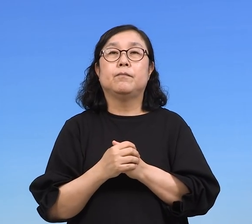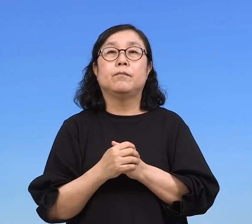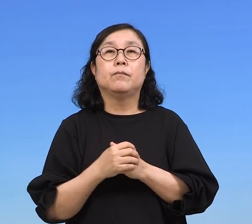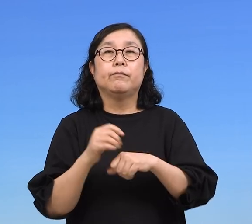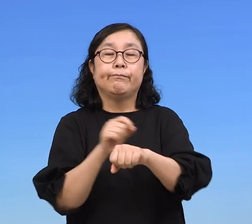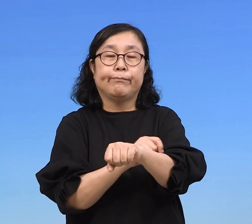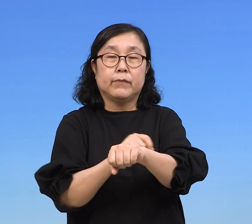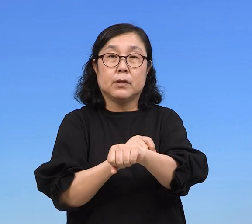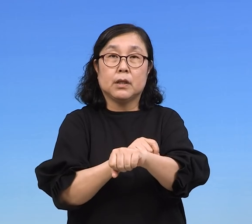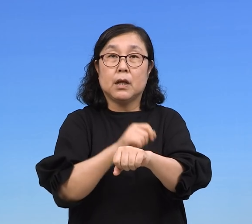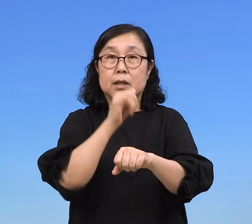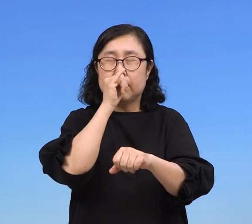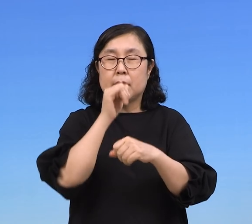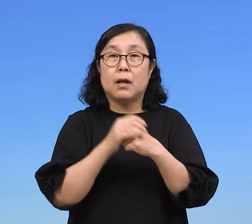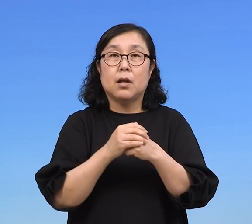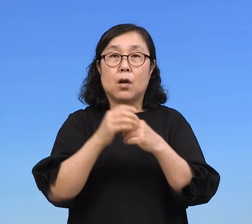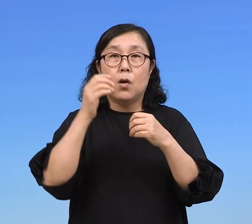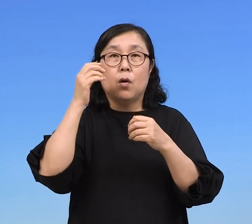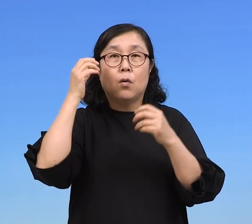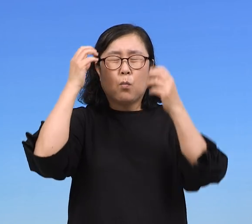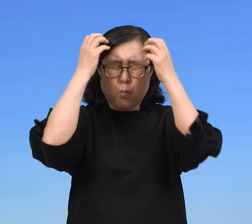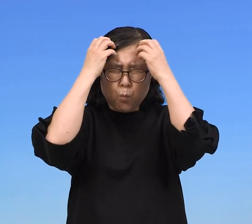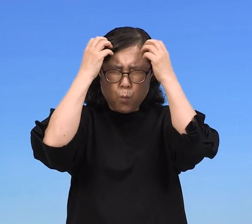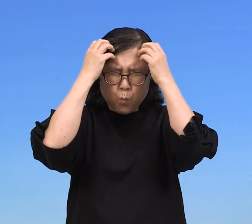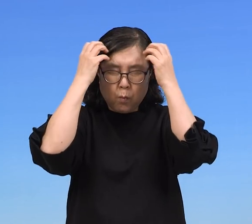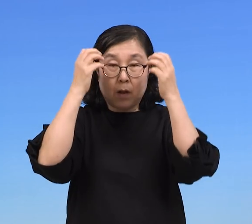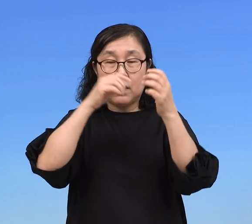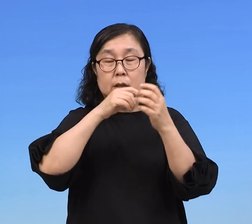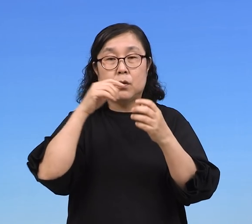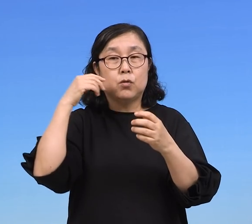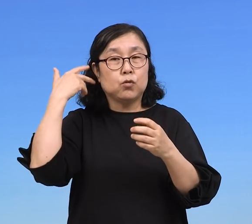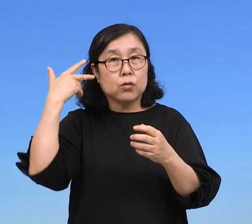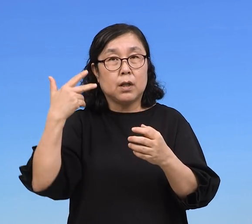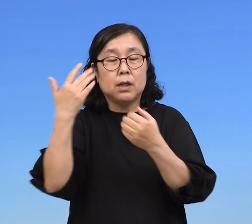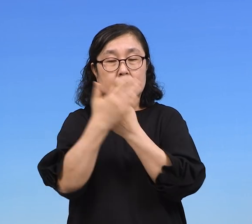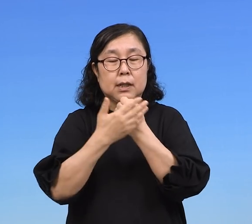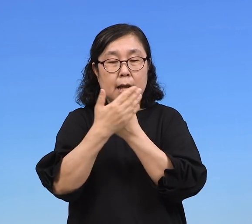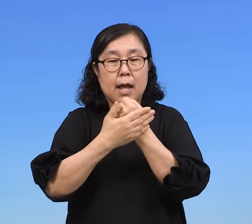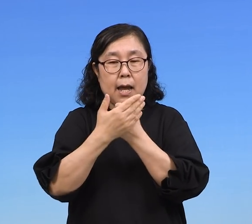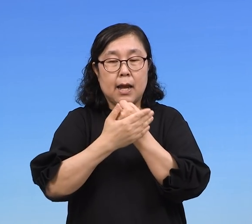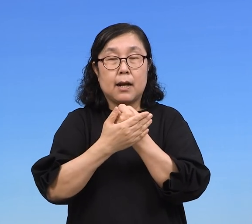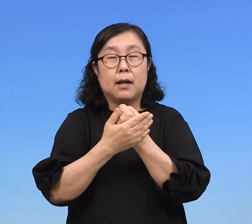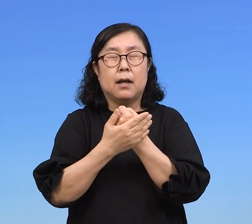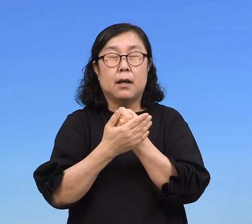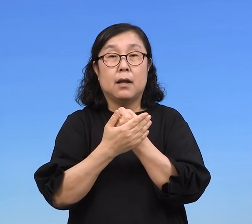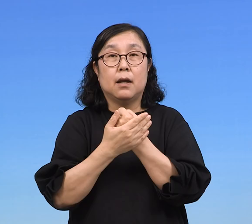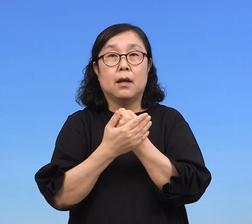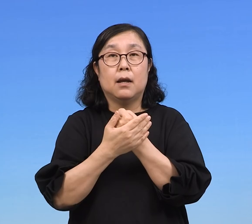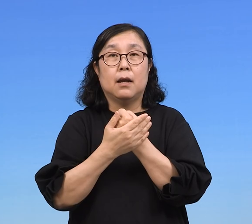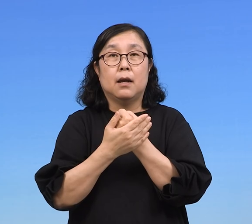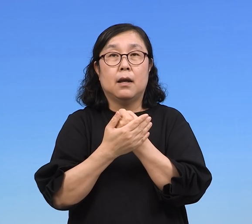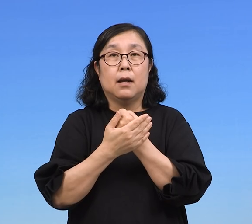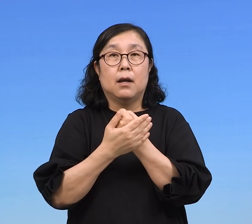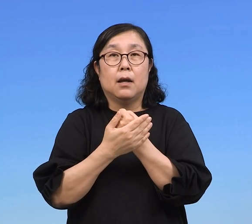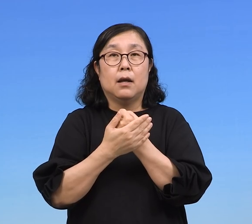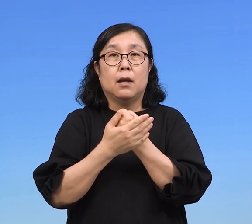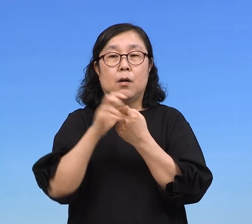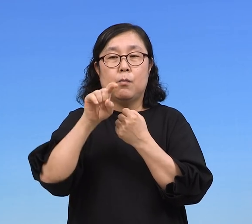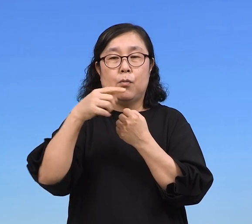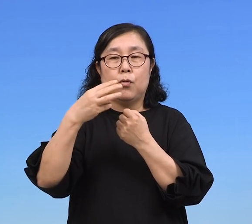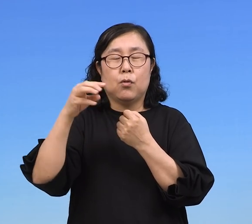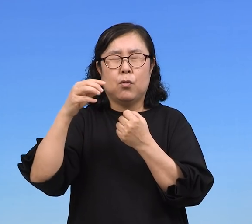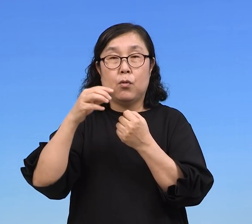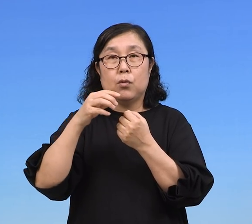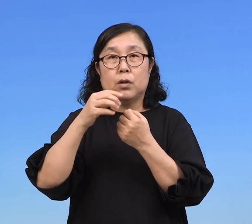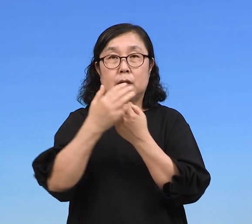거 하나 있는데, 이번 고난주간은요 이 은혜의 물꼬를 예비 29 교회를 위한